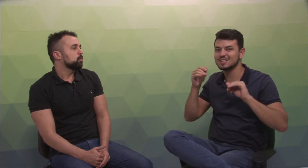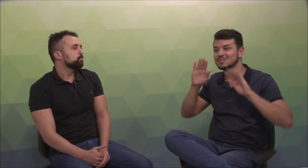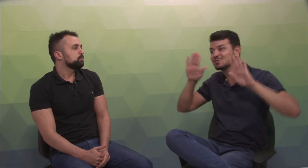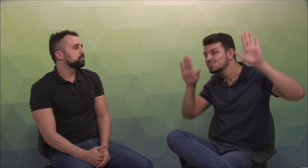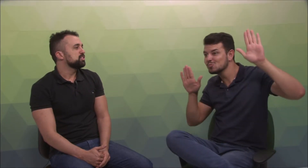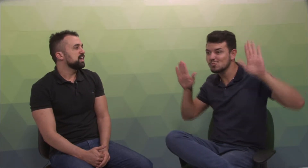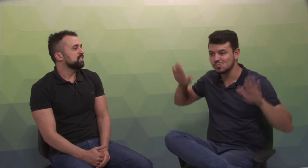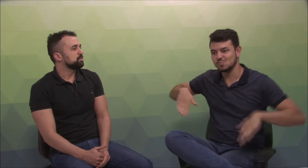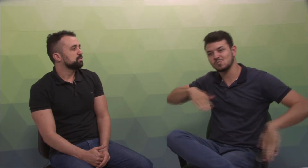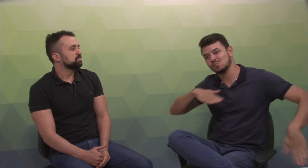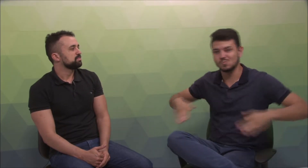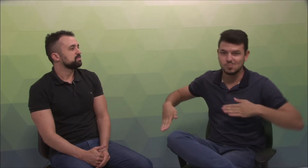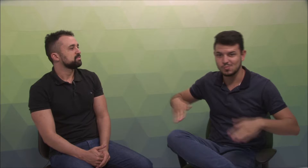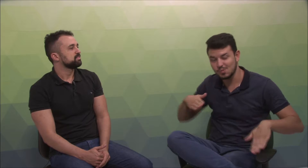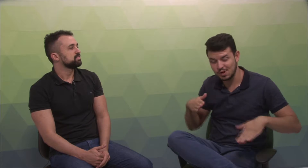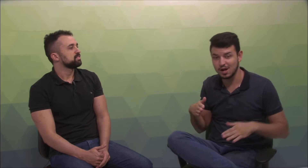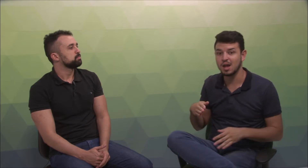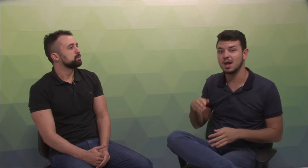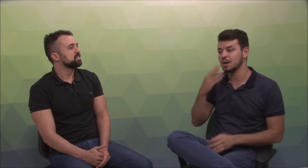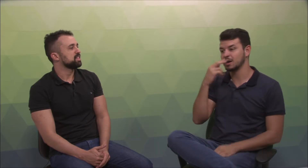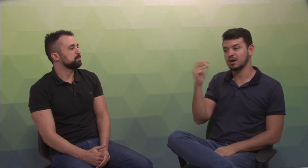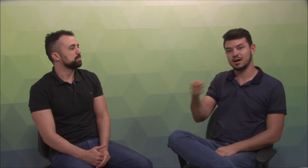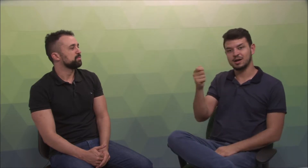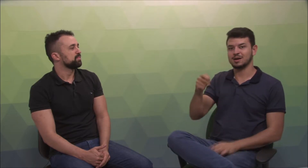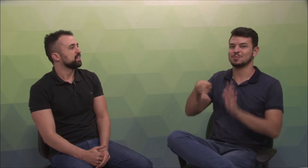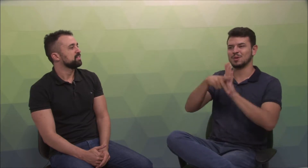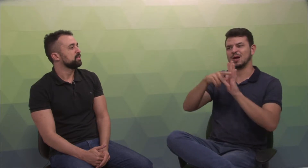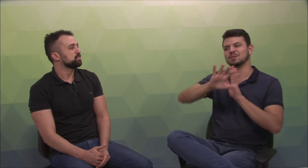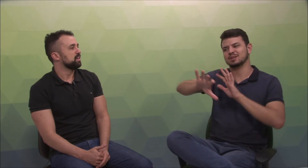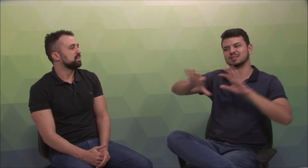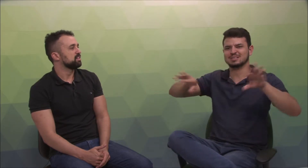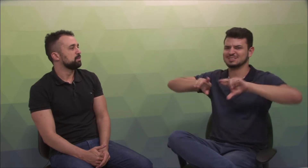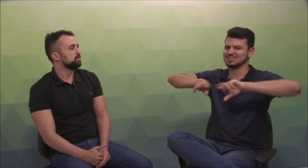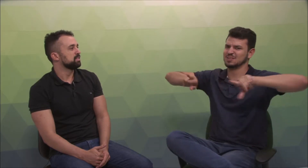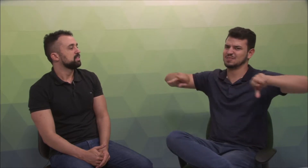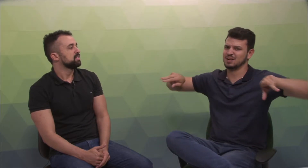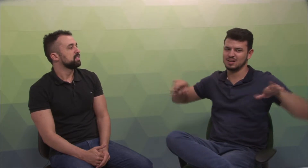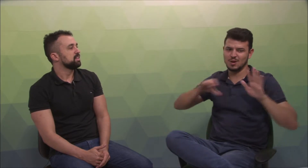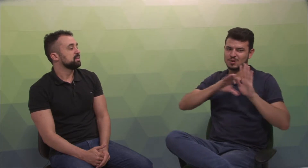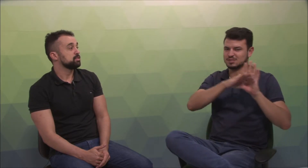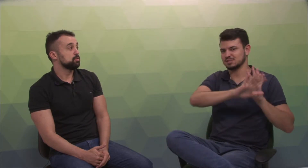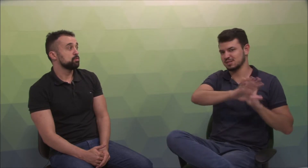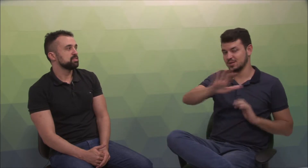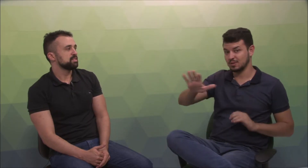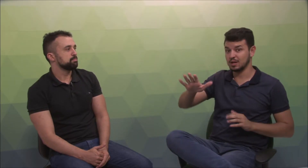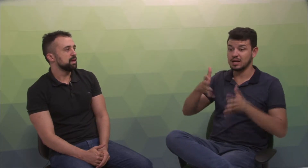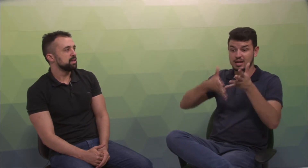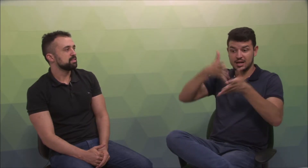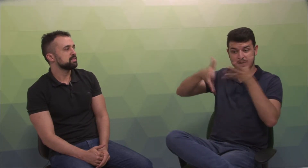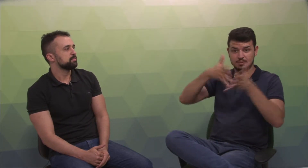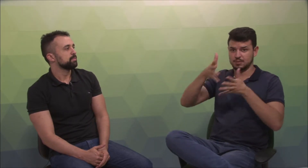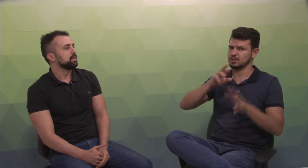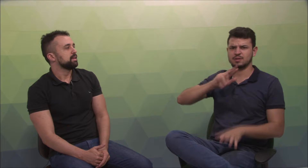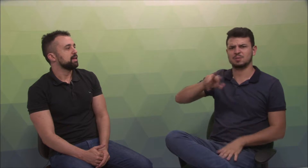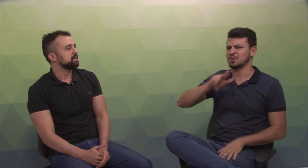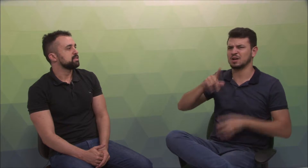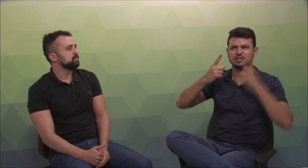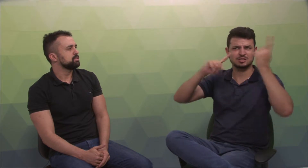como no teatro, por exemplo, né, o Charlie Chaplin, né? Isso são coisas separadas, né? As línguas de